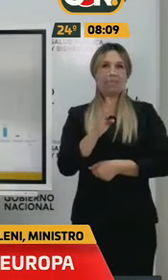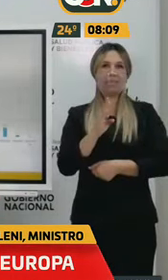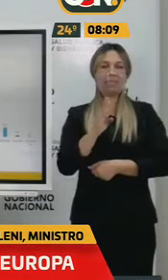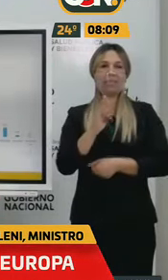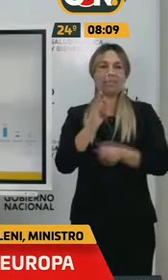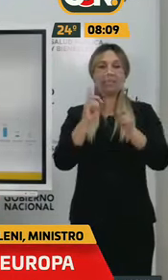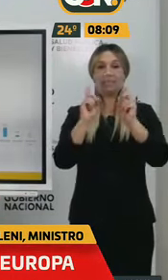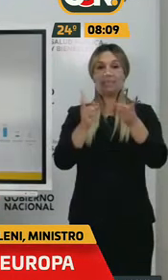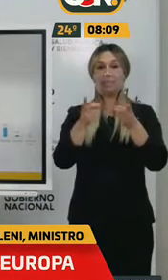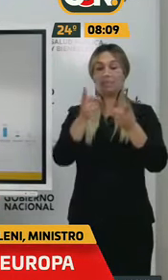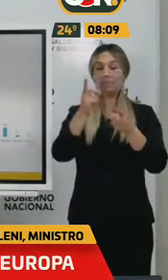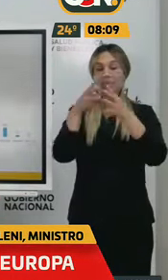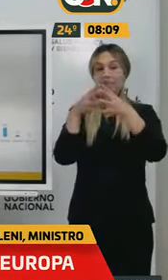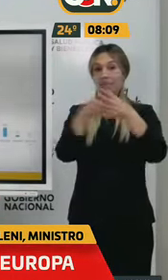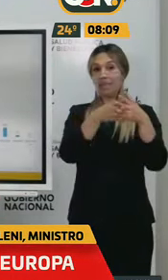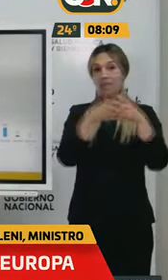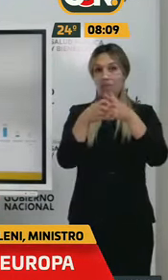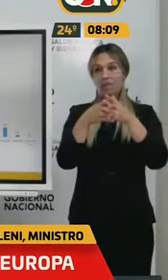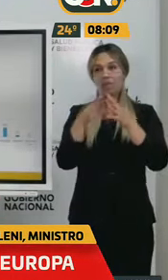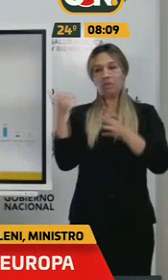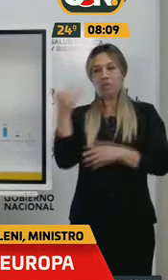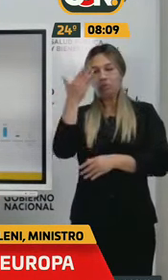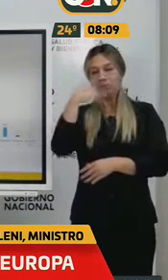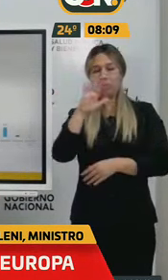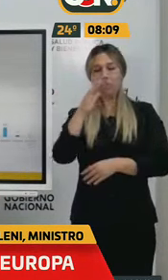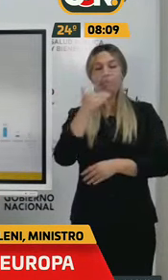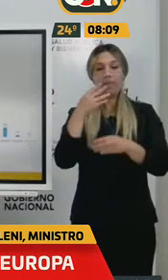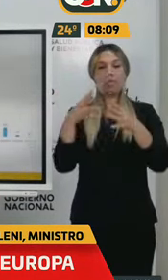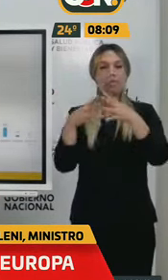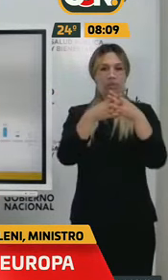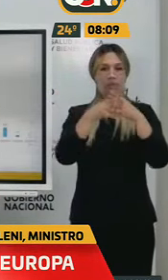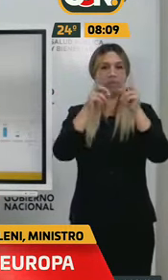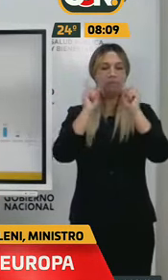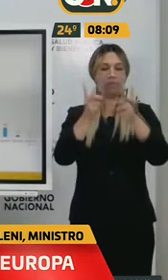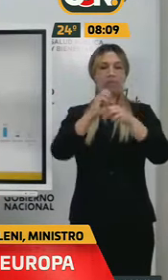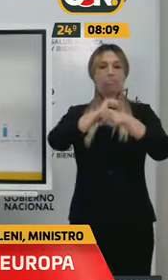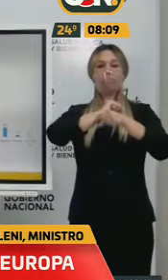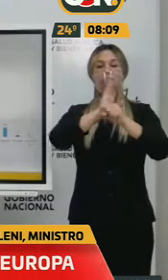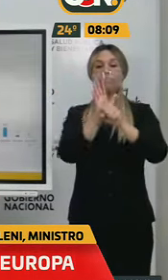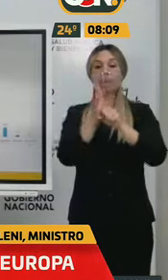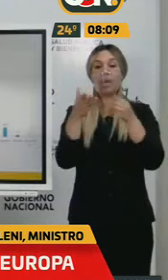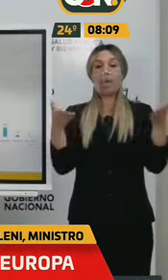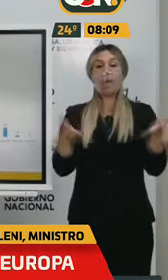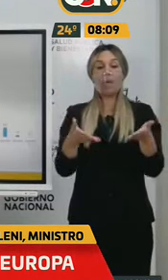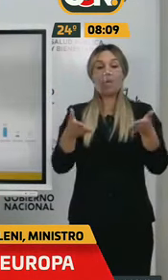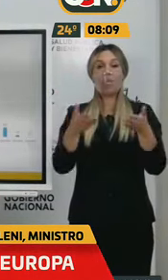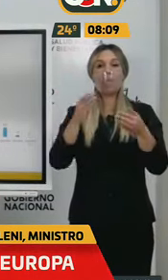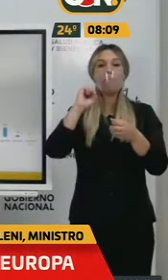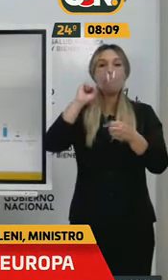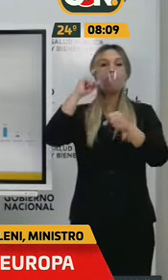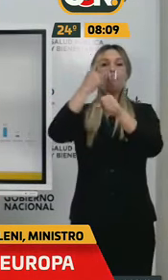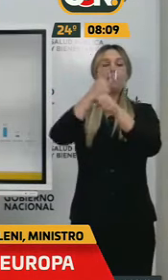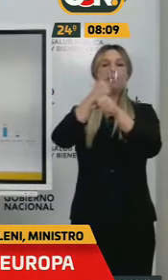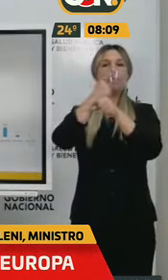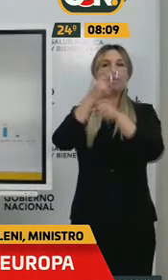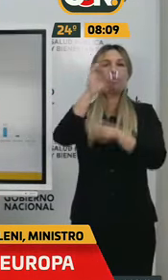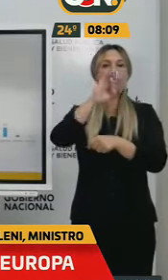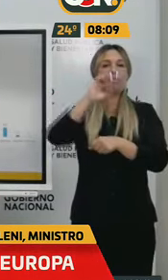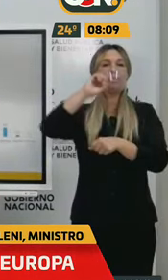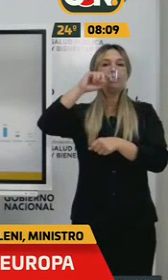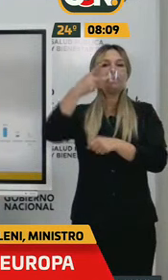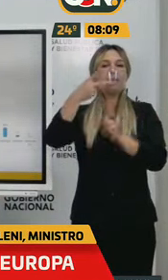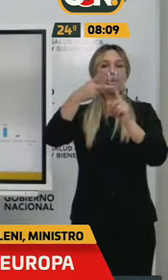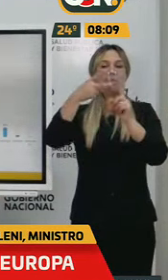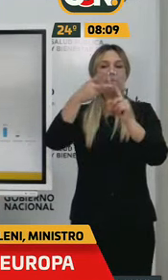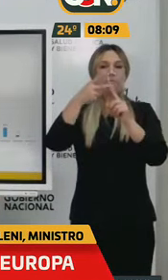como Estados Unidos, que no está aquí en este momento, el COVID ya representa hoy la primera o la segunda